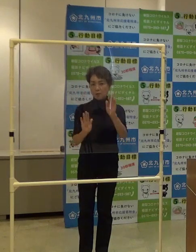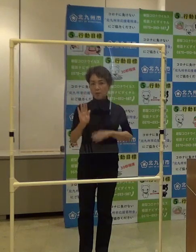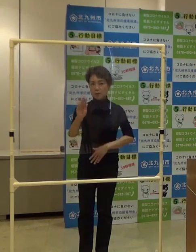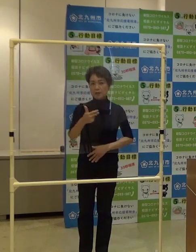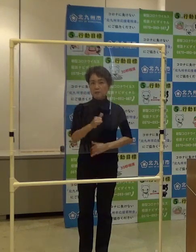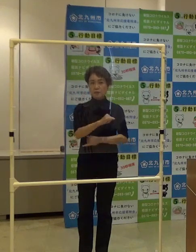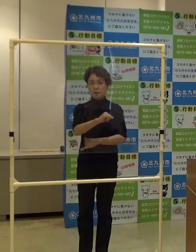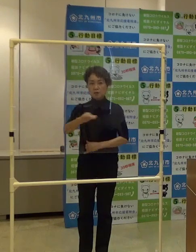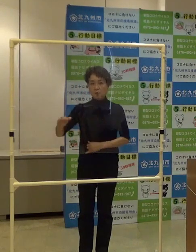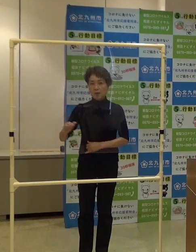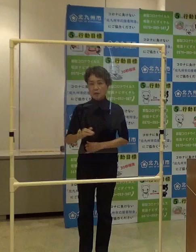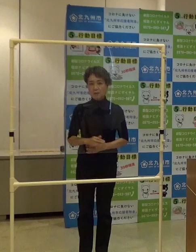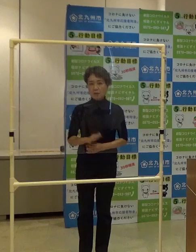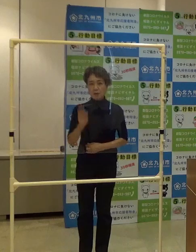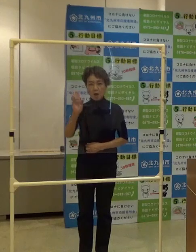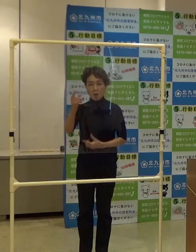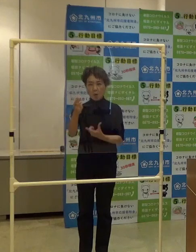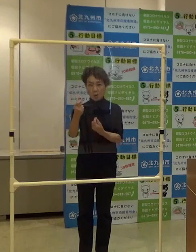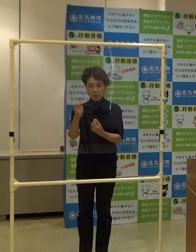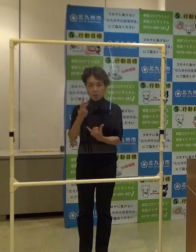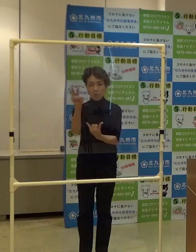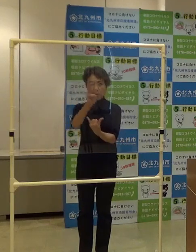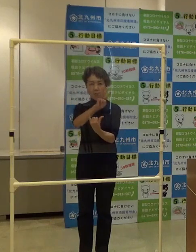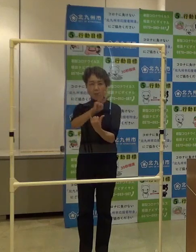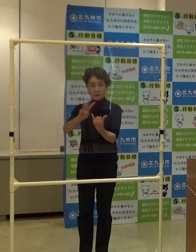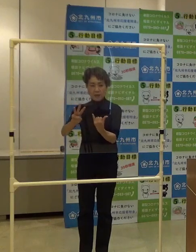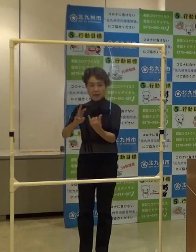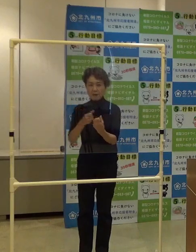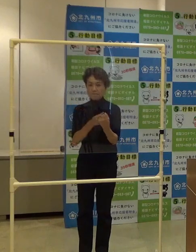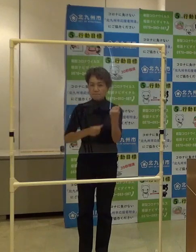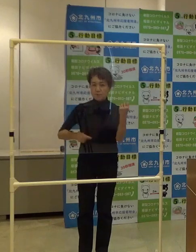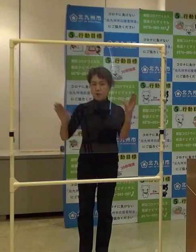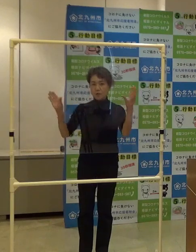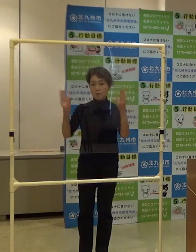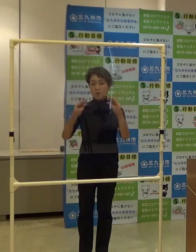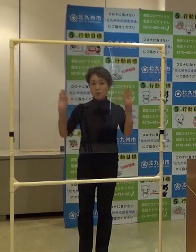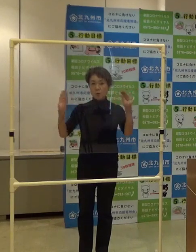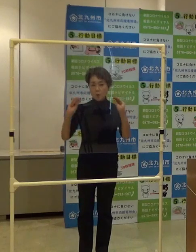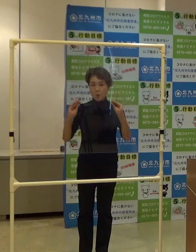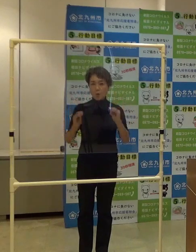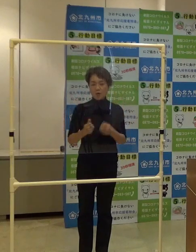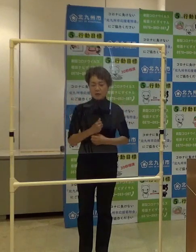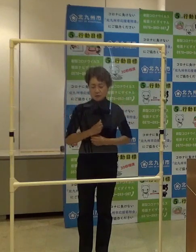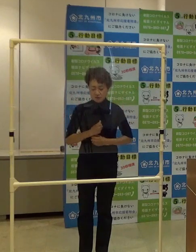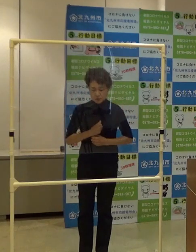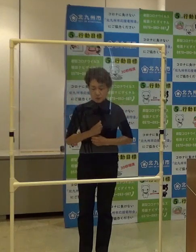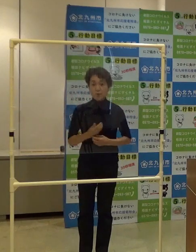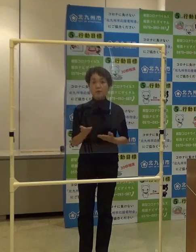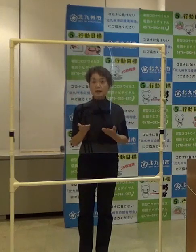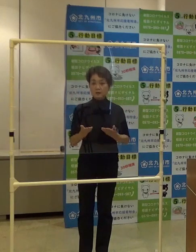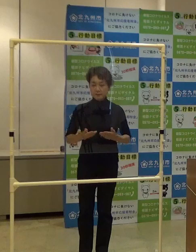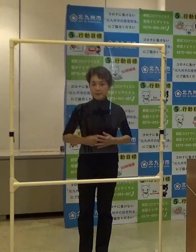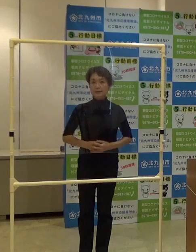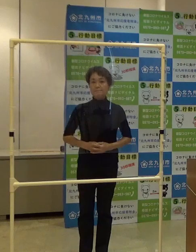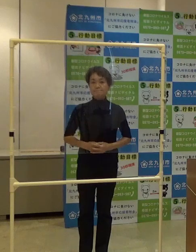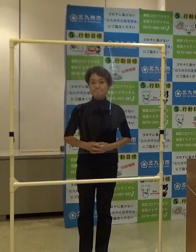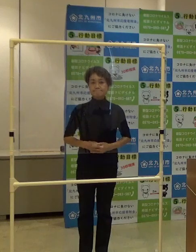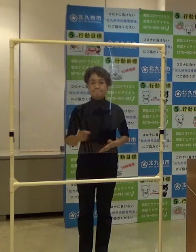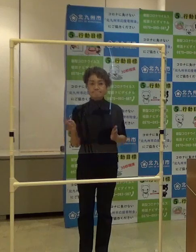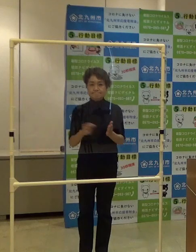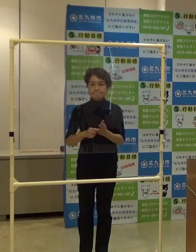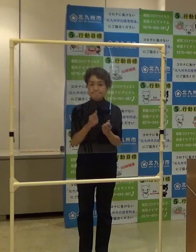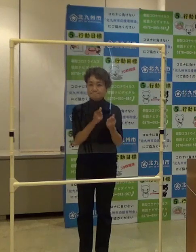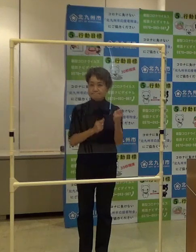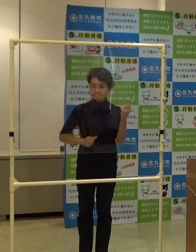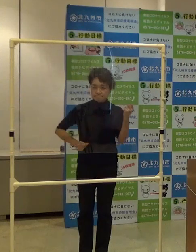民の皆様には今後とも災害避難の情報に十分にご注意をいただきまして、早めの避